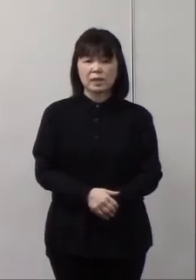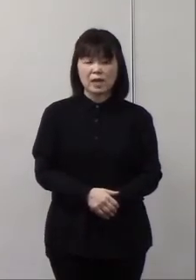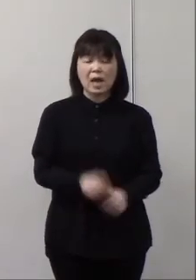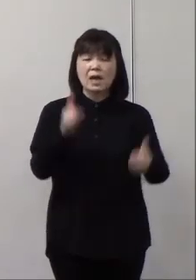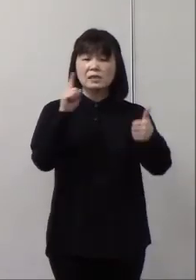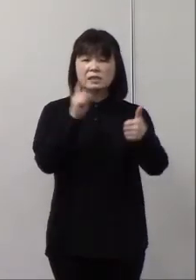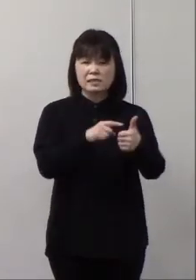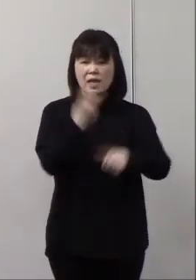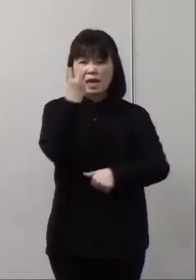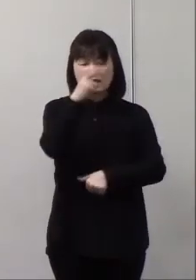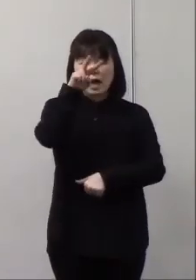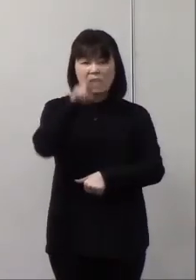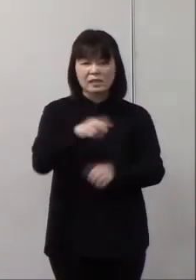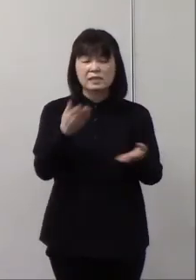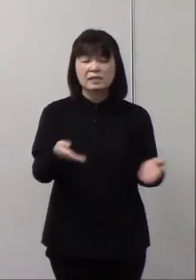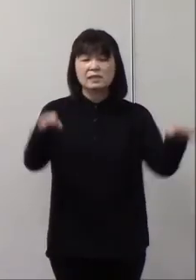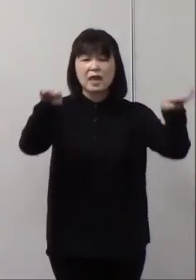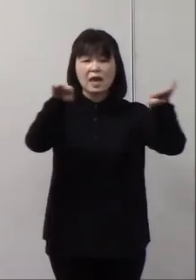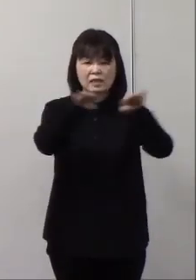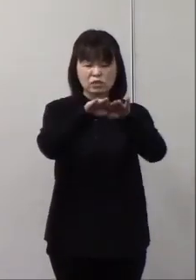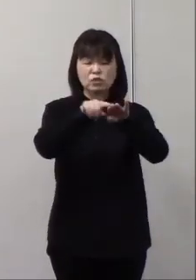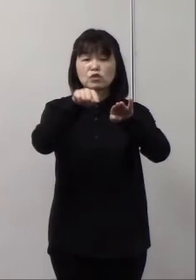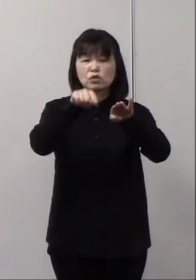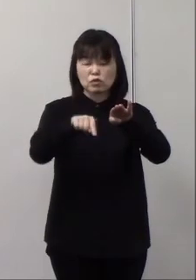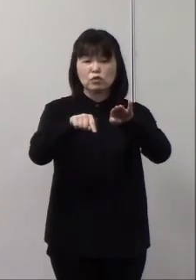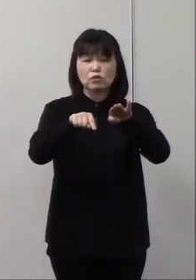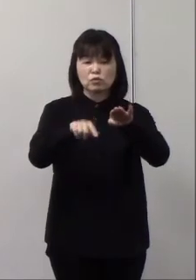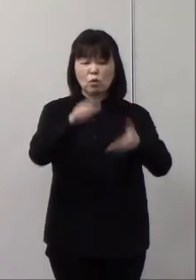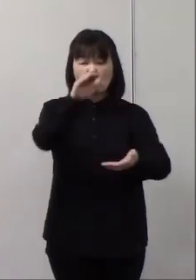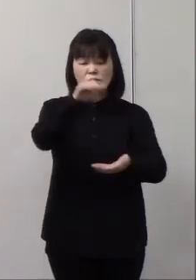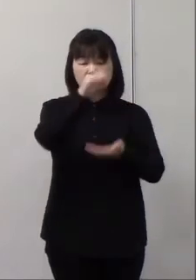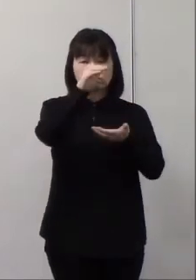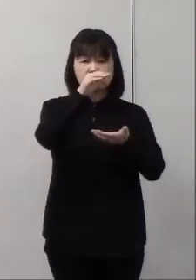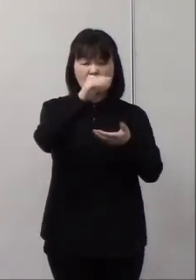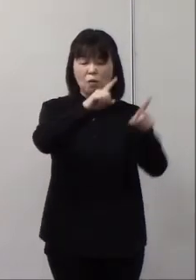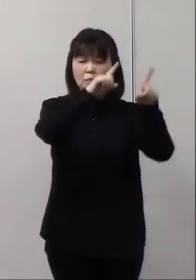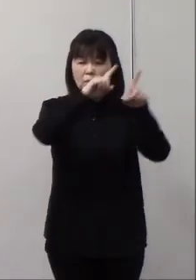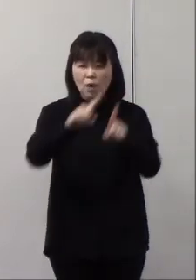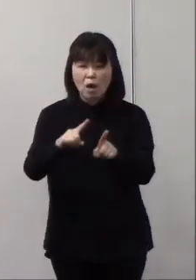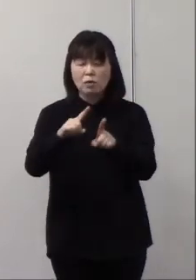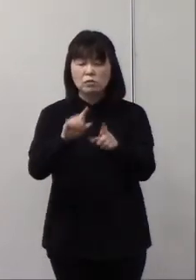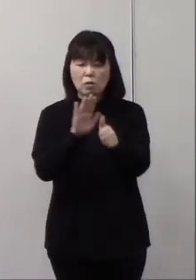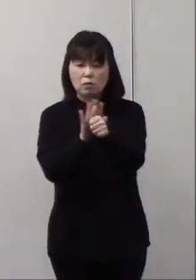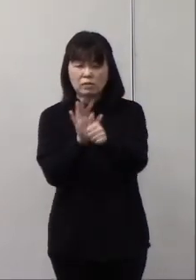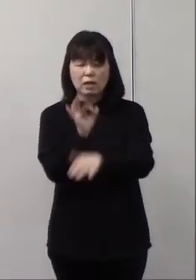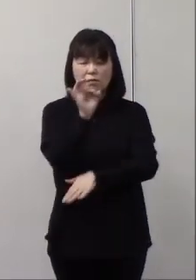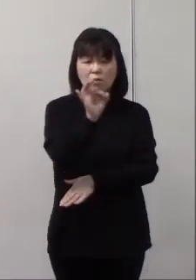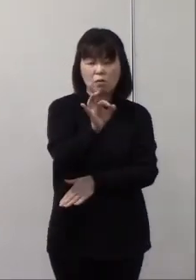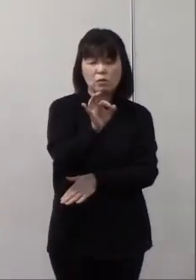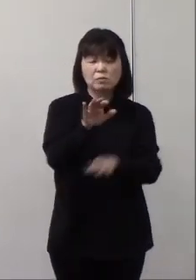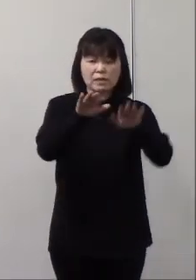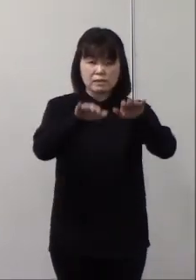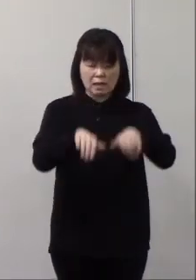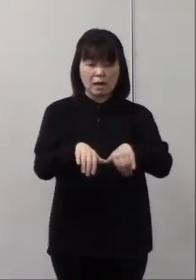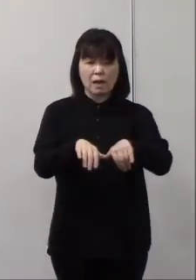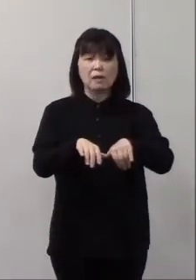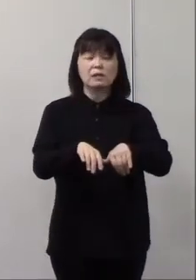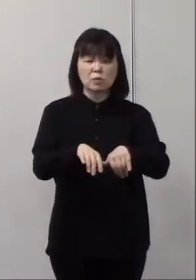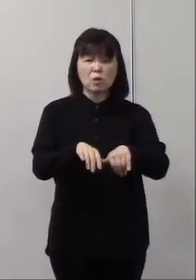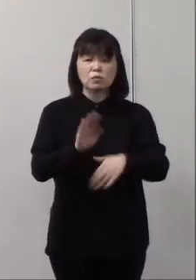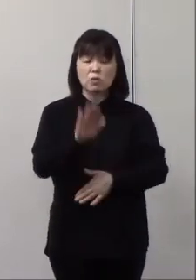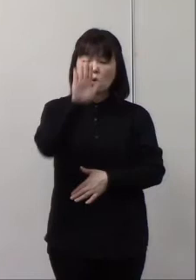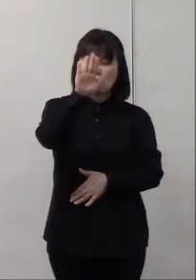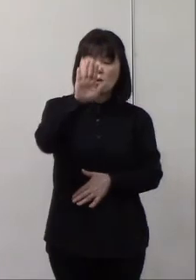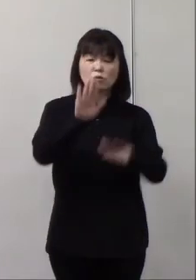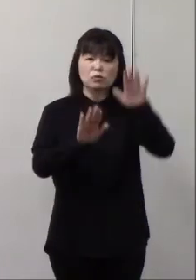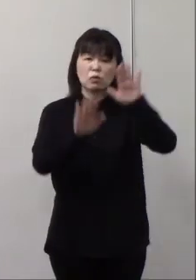管理施設にその減収分の対応をいたしましたが、その後の状況の中で